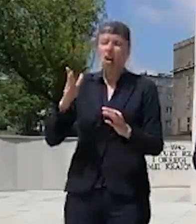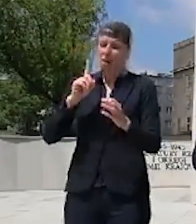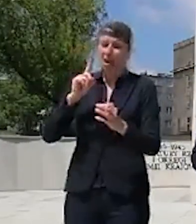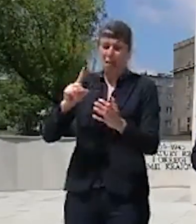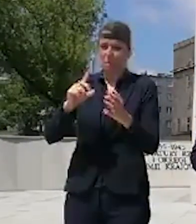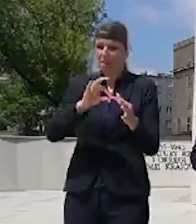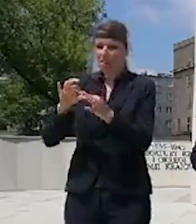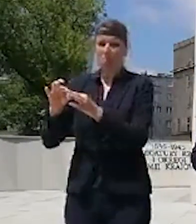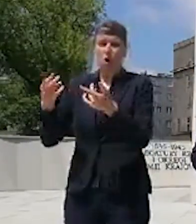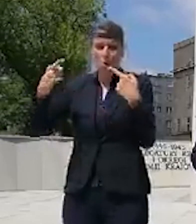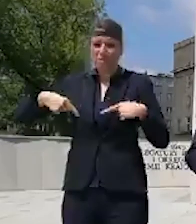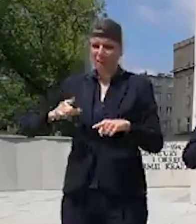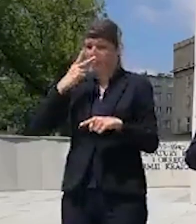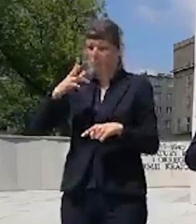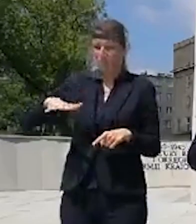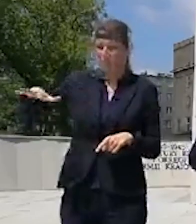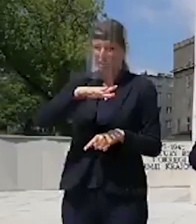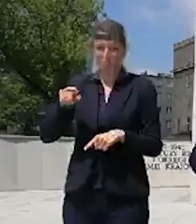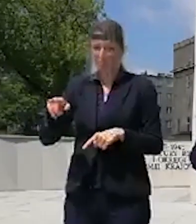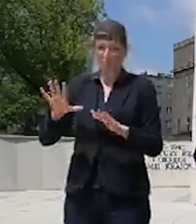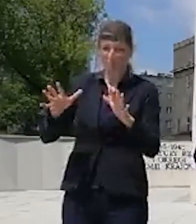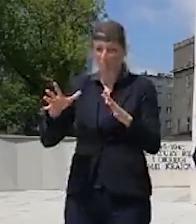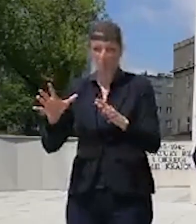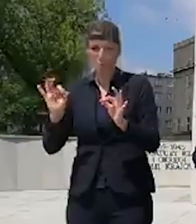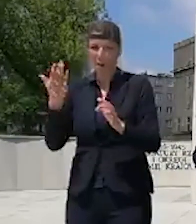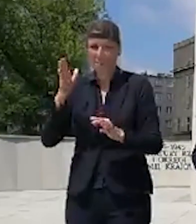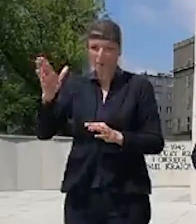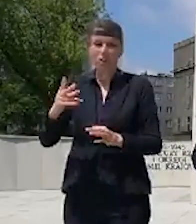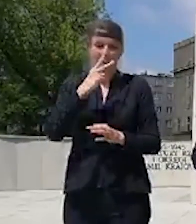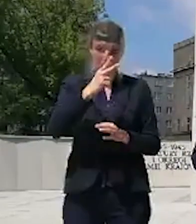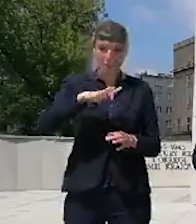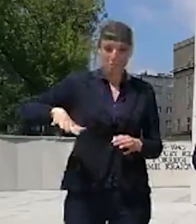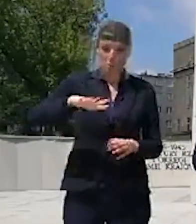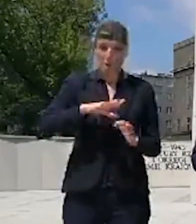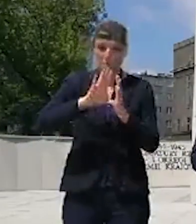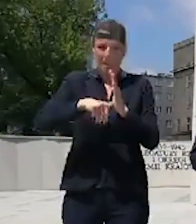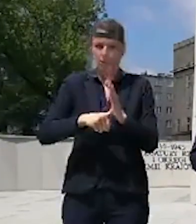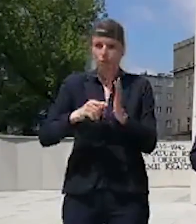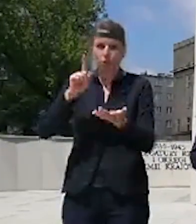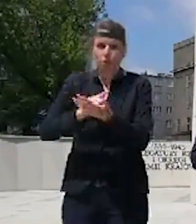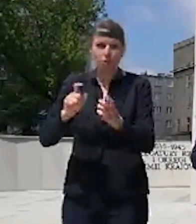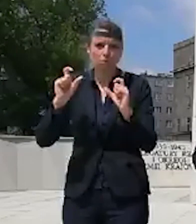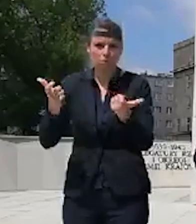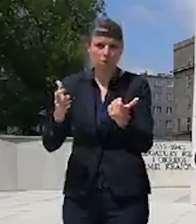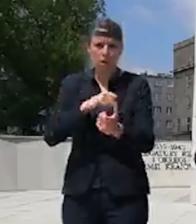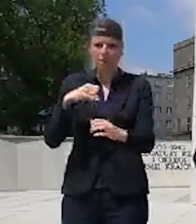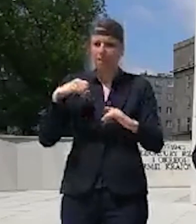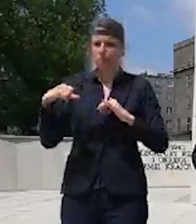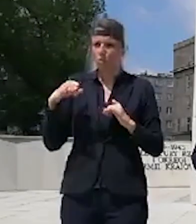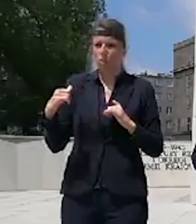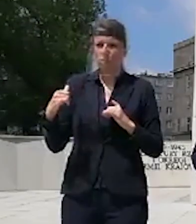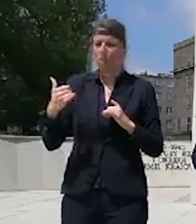przykładzie mojego rodzimego miasta, gdzie udało nam się stworzyć naprawdę piękną rzecz. Samorząd, który jest pozbawiony